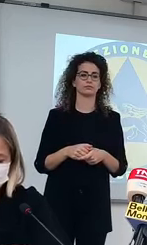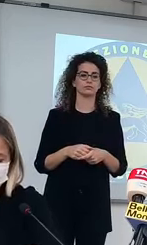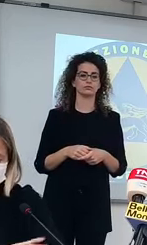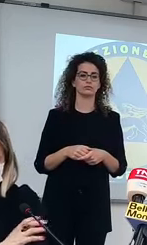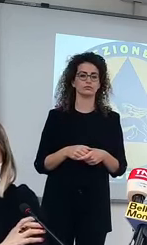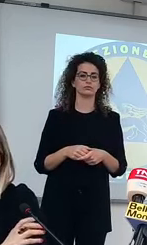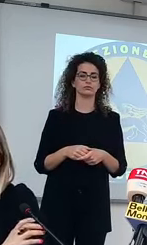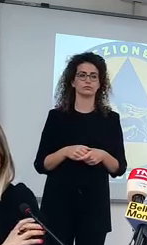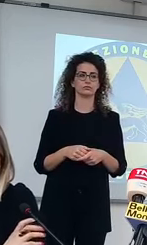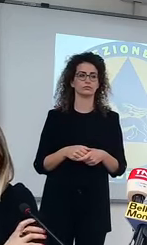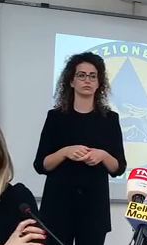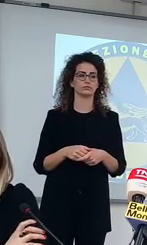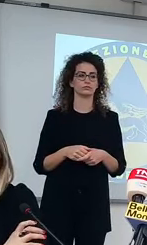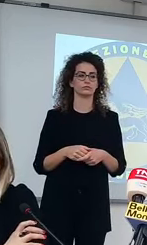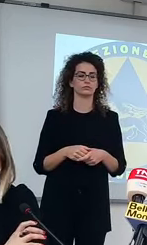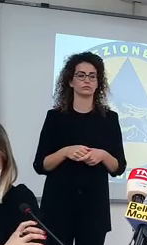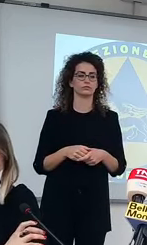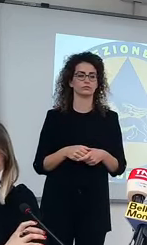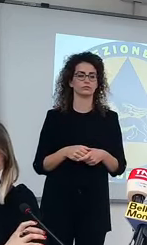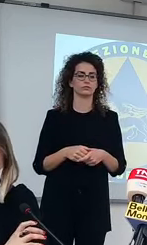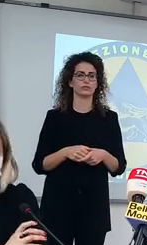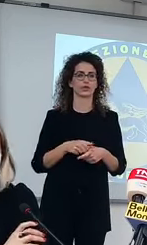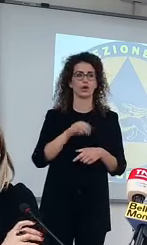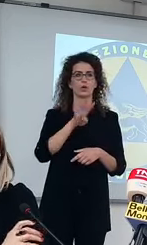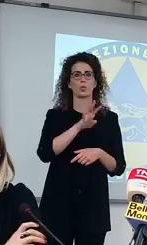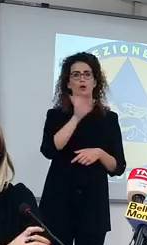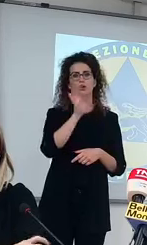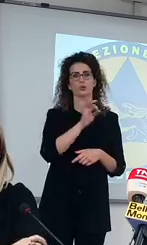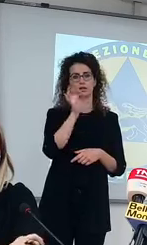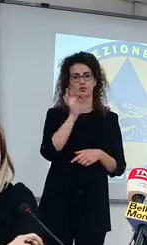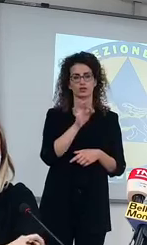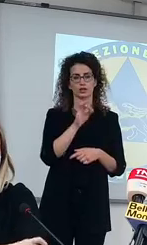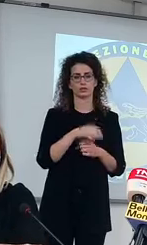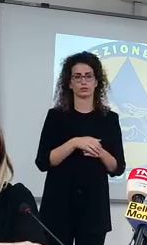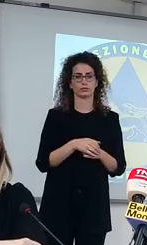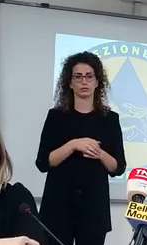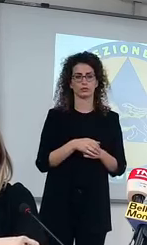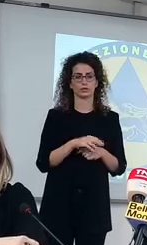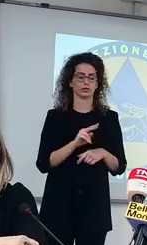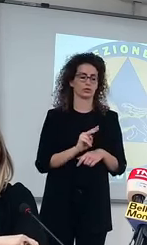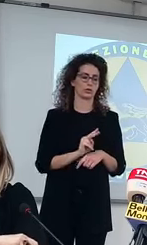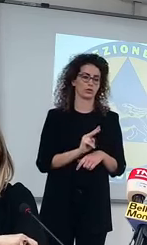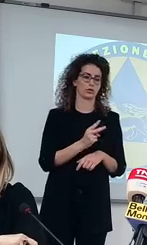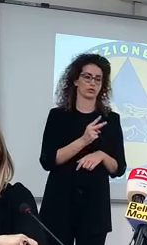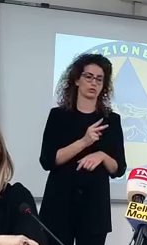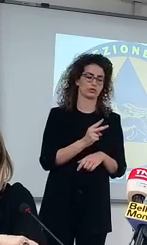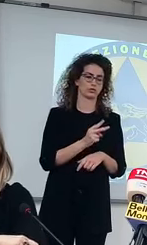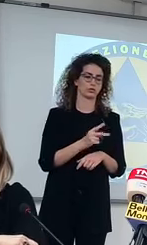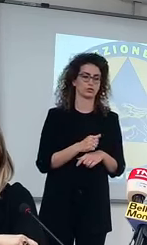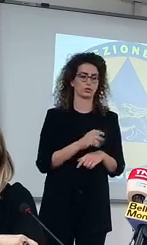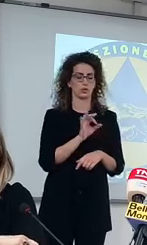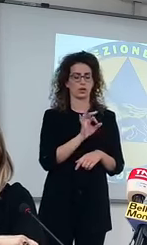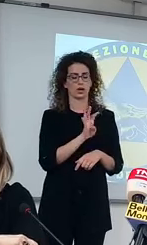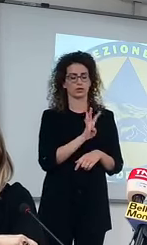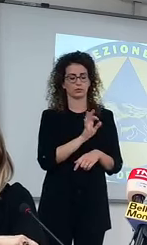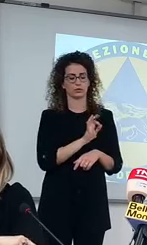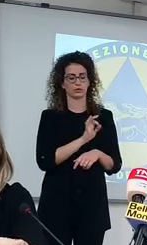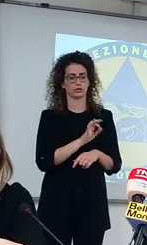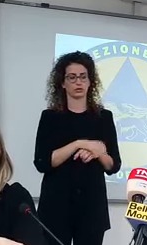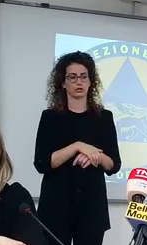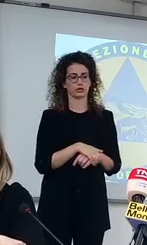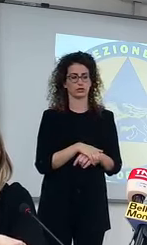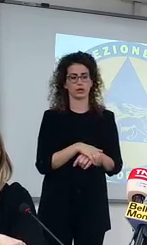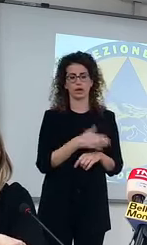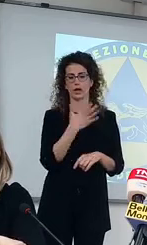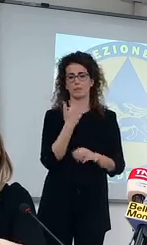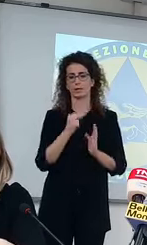un 4% hanno fatto la cicli, e hanno un 4% cicli, no, cicli con la copertura piazzale un 4%, ma mi